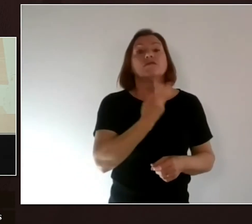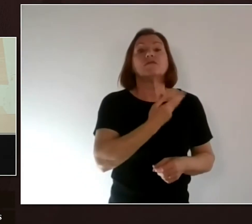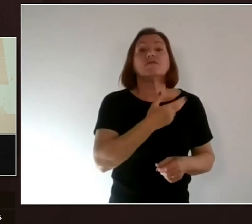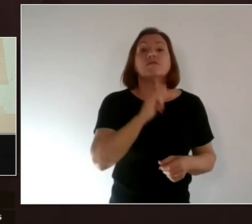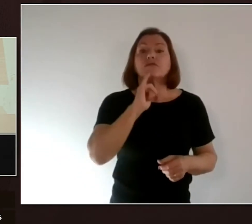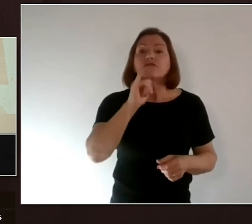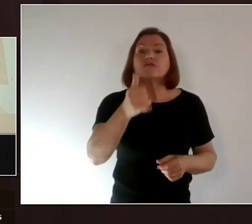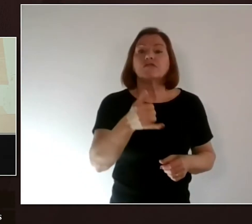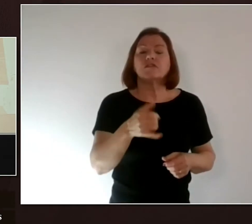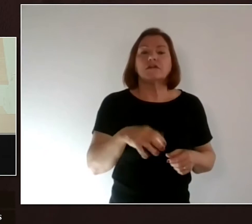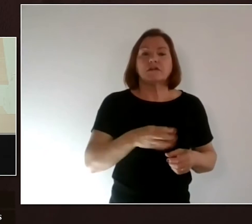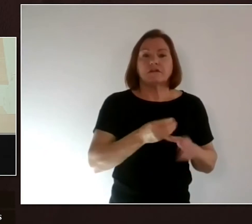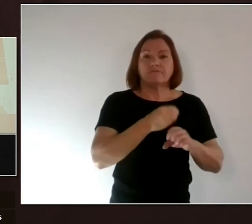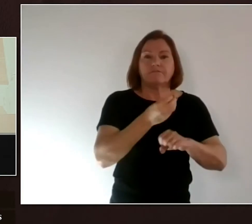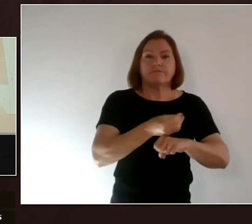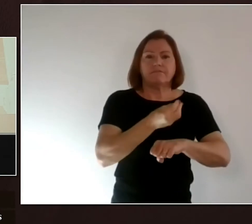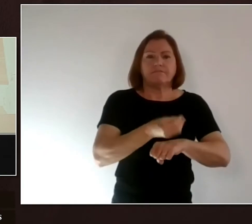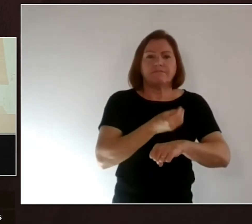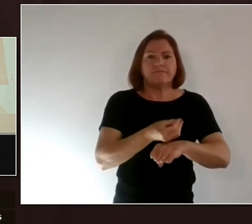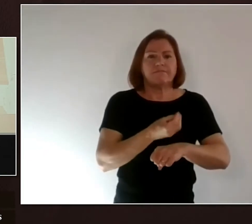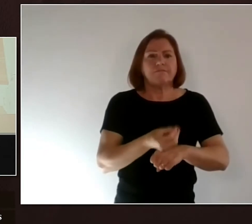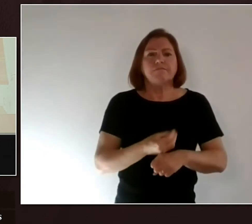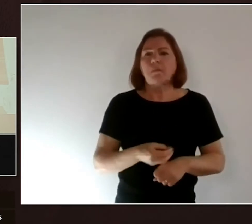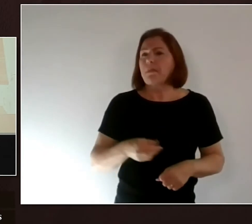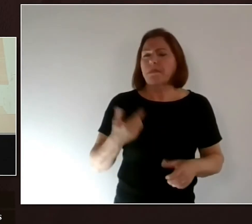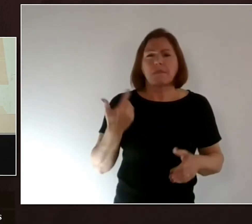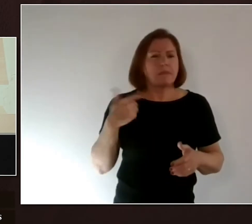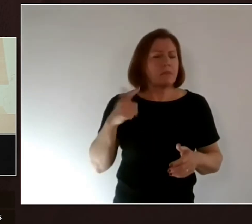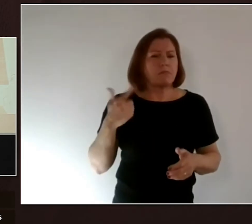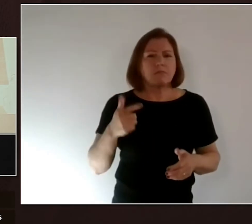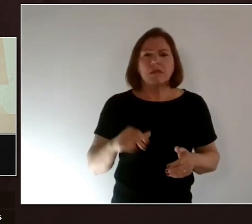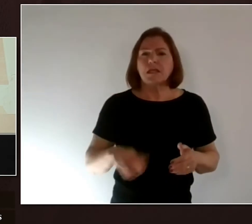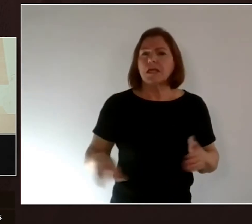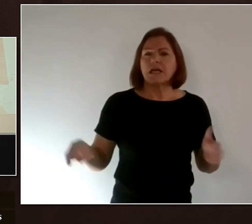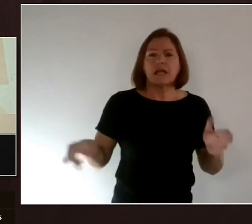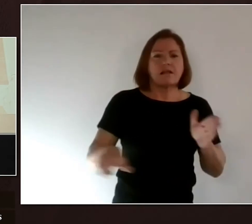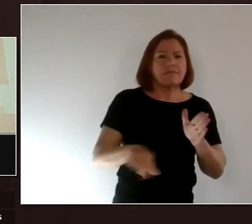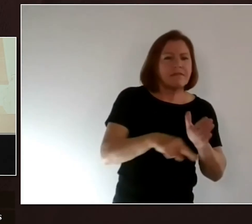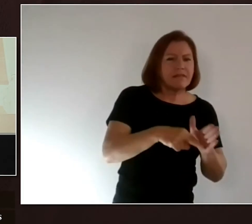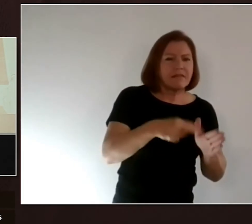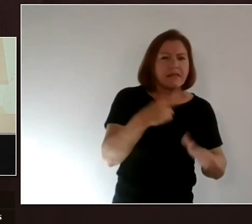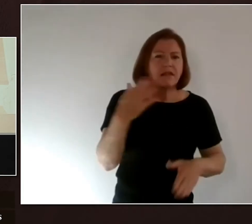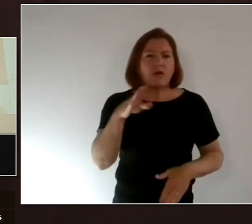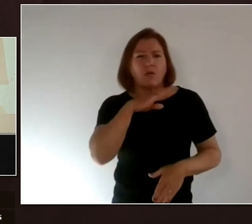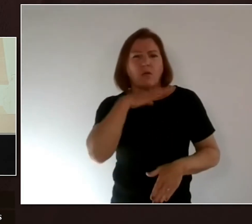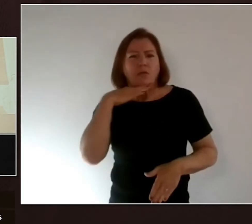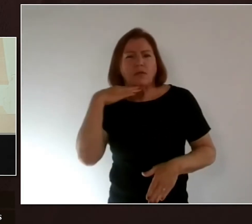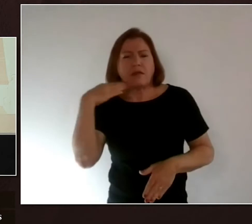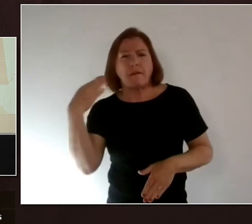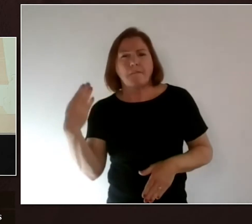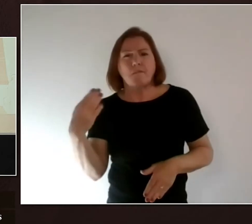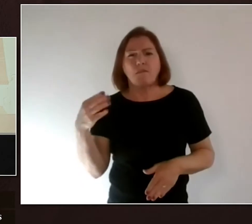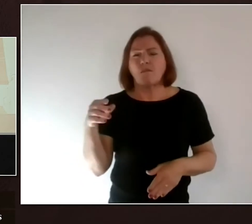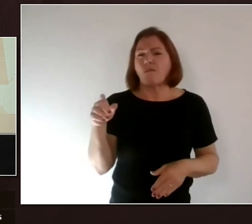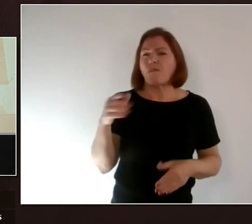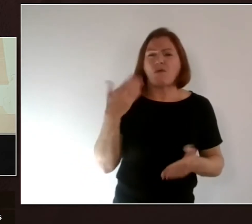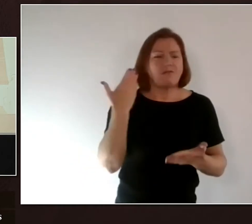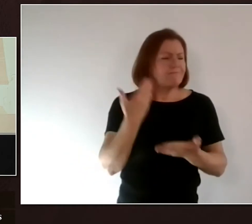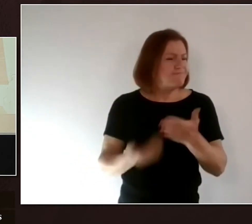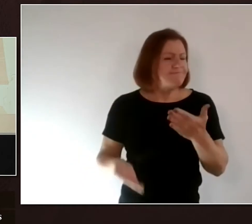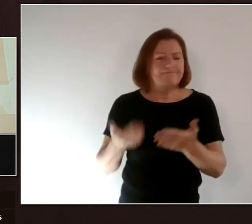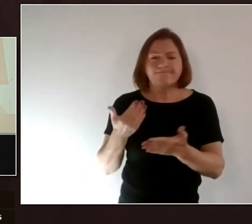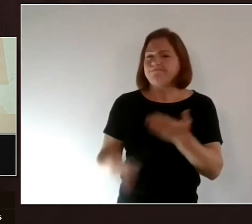da segunda morte. Deus promete a vocês, os vencedores, que vocês